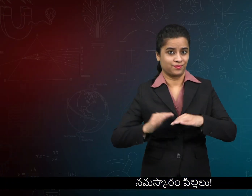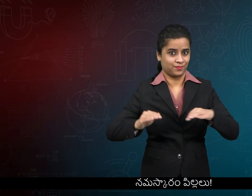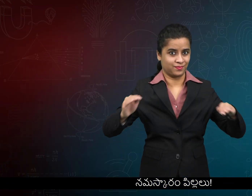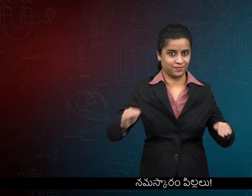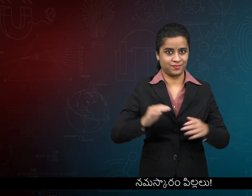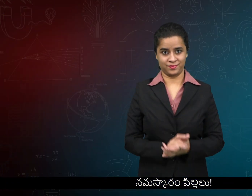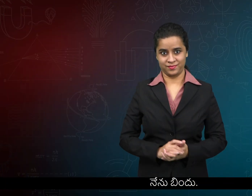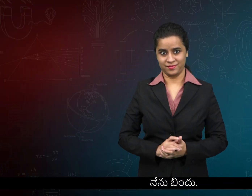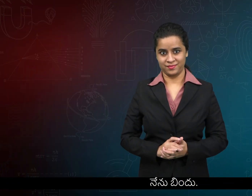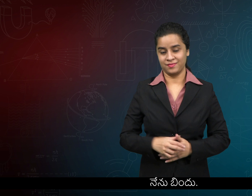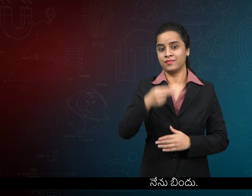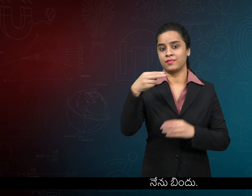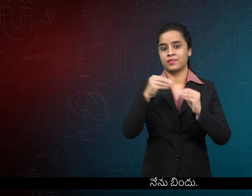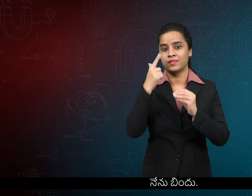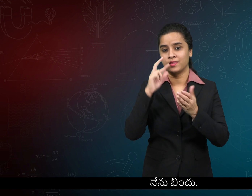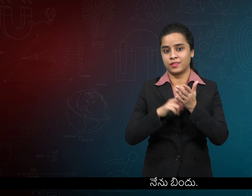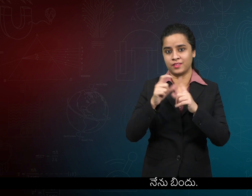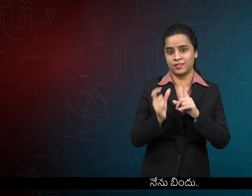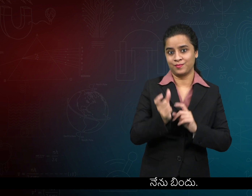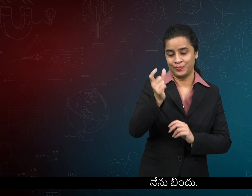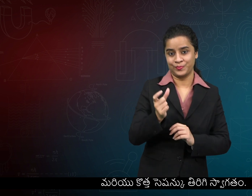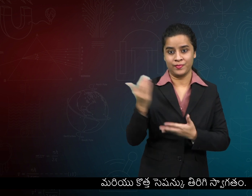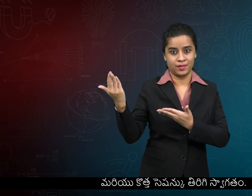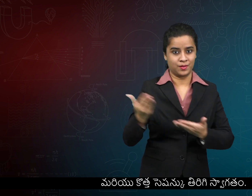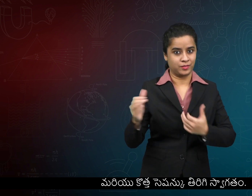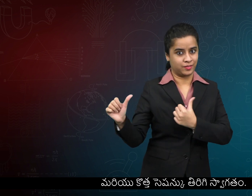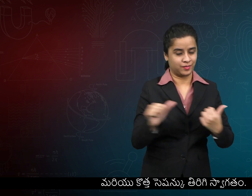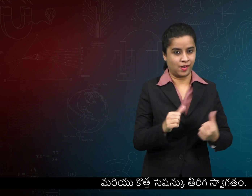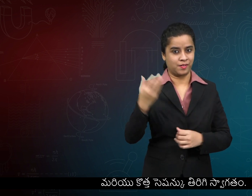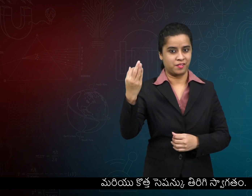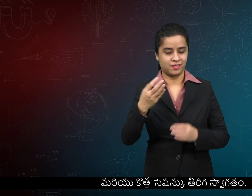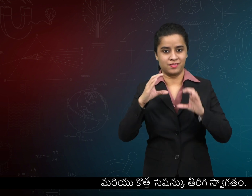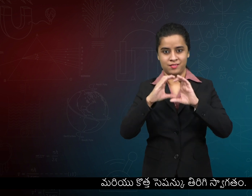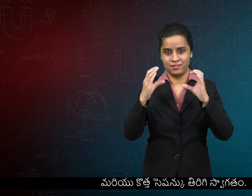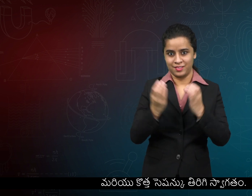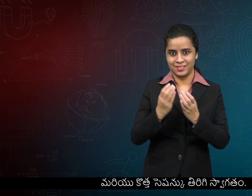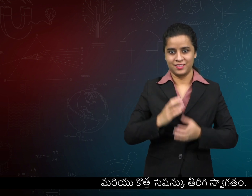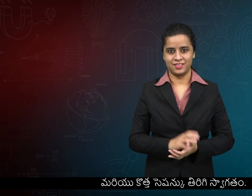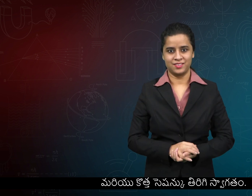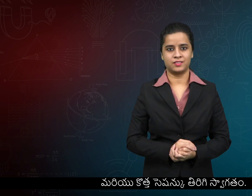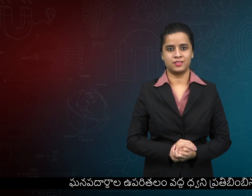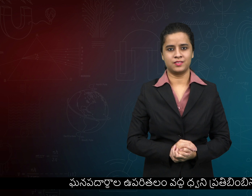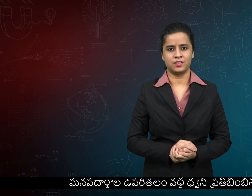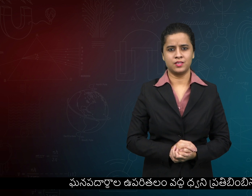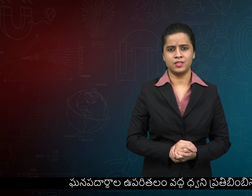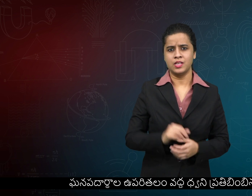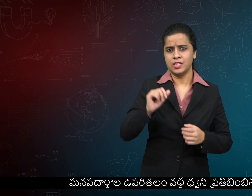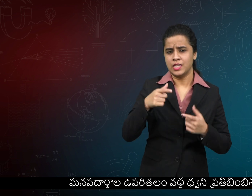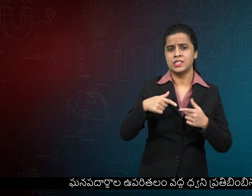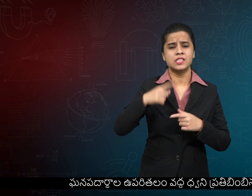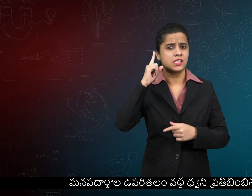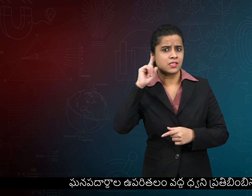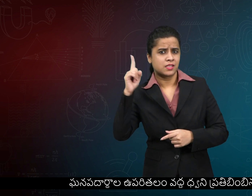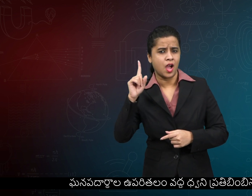నమస్కారం పిల్లలు. నేను బిందు మరియు కొత్త సెషన్కు తిరిగి స్వాగతం. ఘన